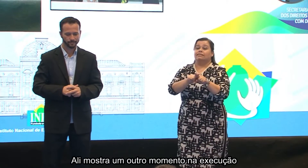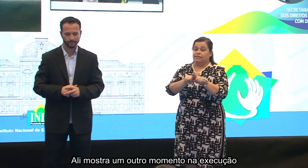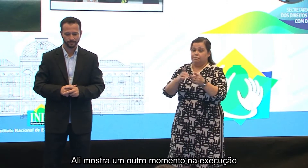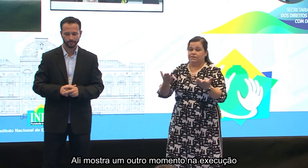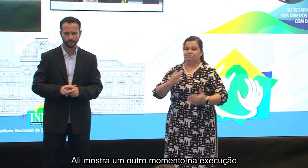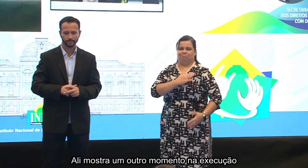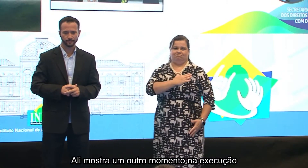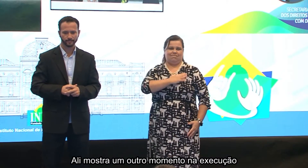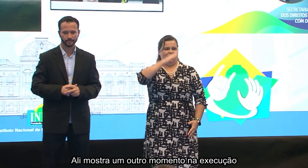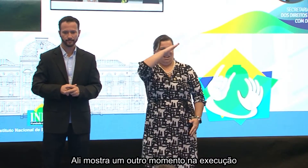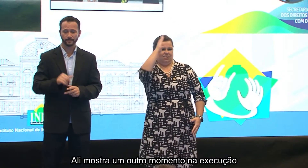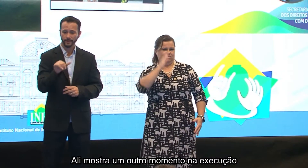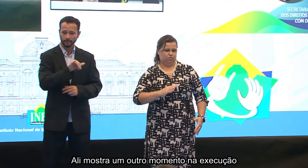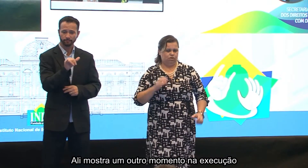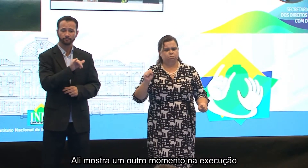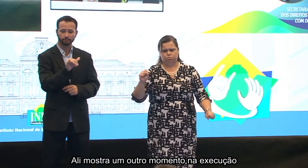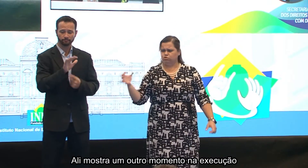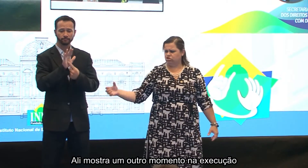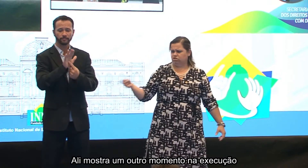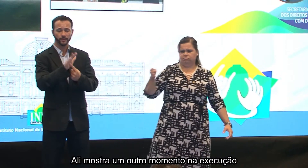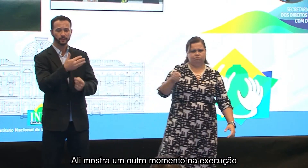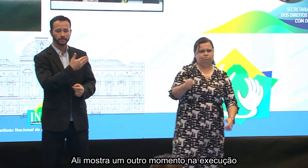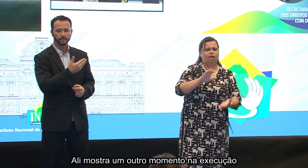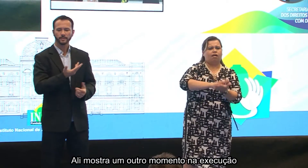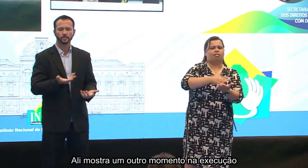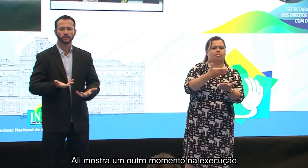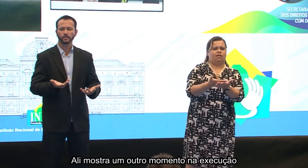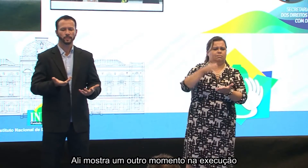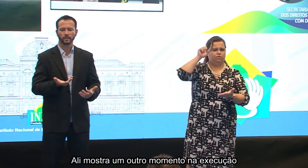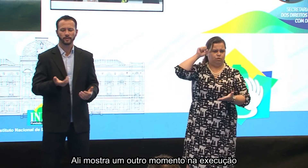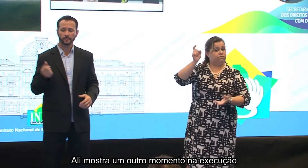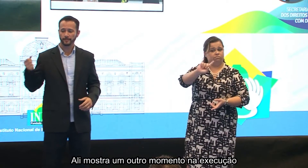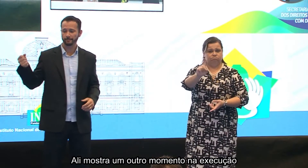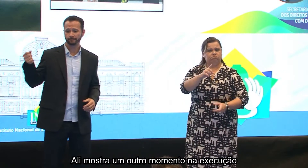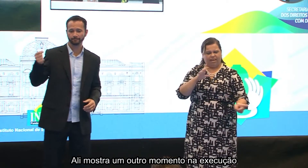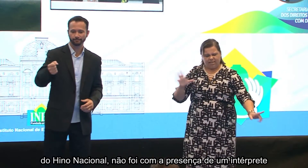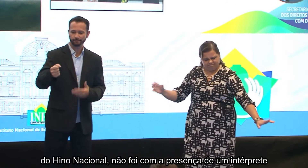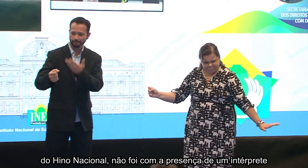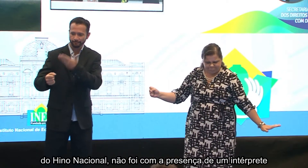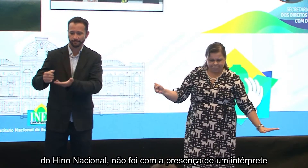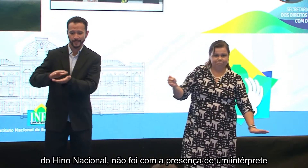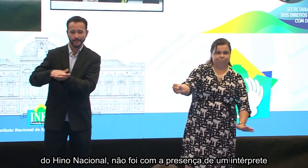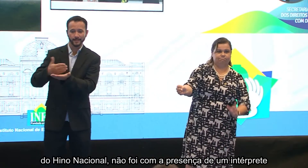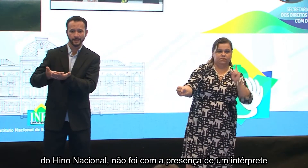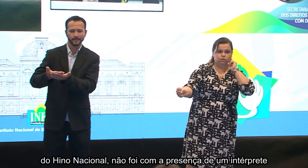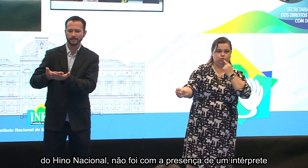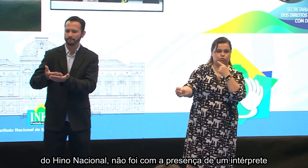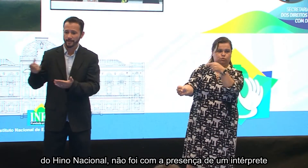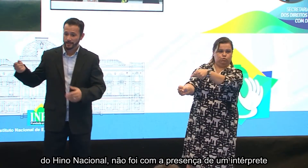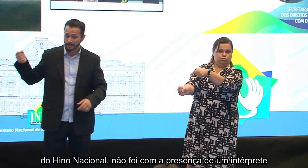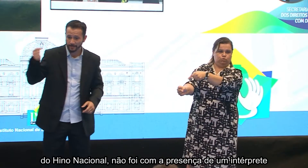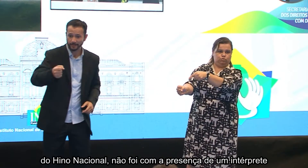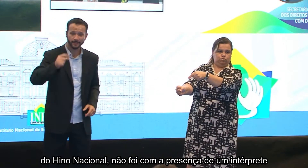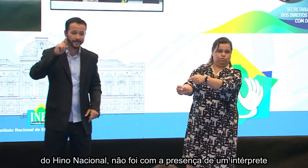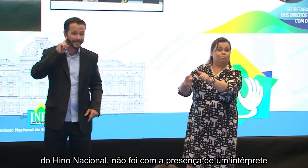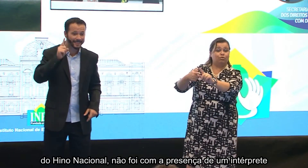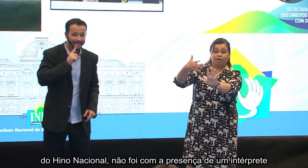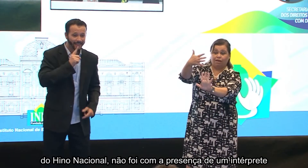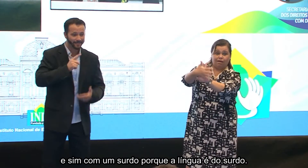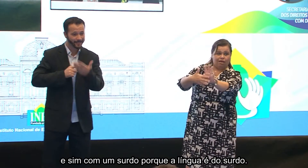Bom, ali mostra também um outro momento na execução do hino nacional, que não foi com a presença de um intérprete, e sim